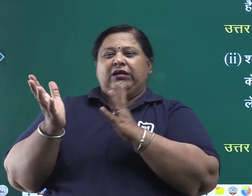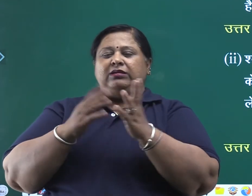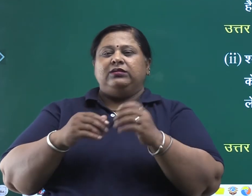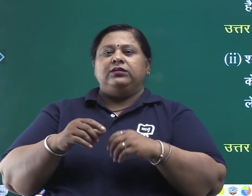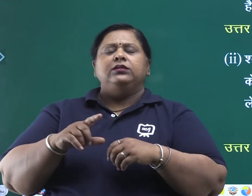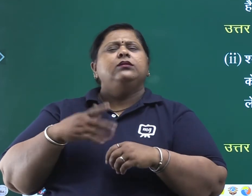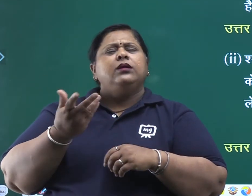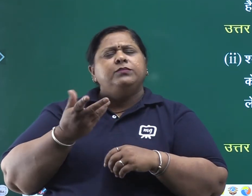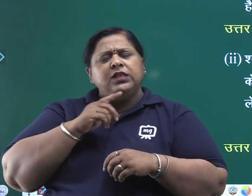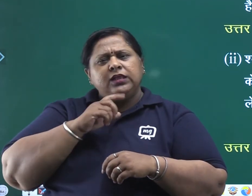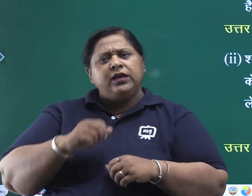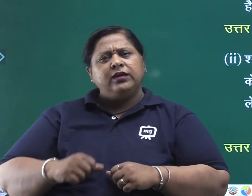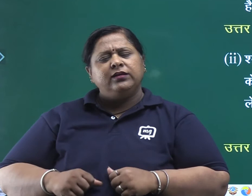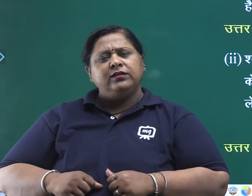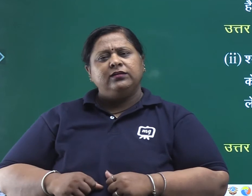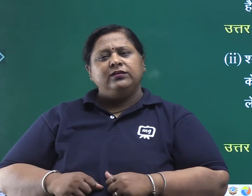किस मौसम में चलती है?